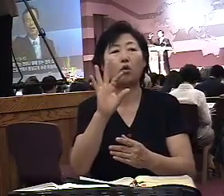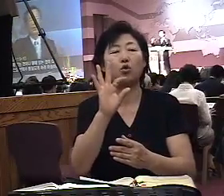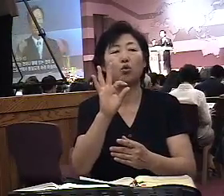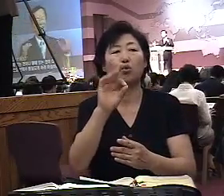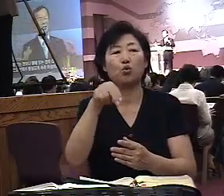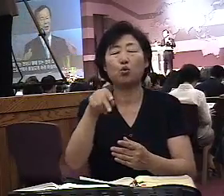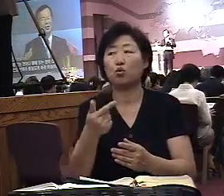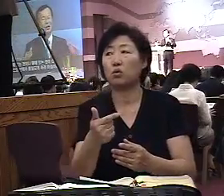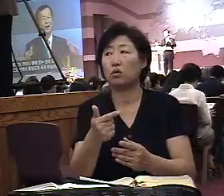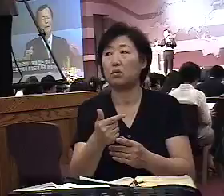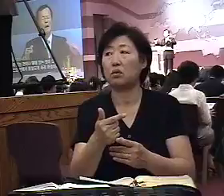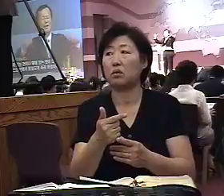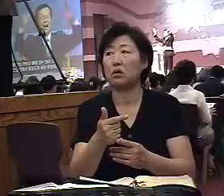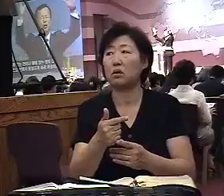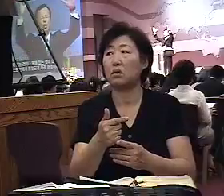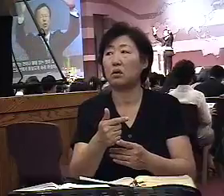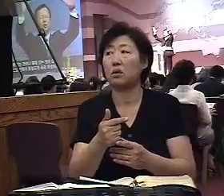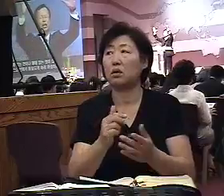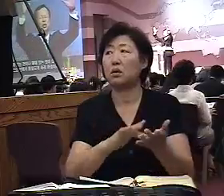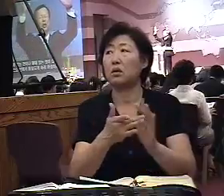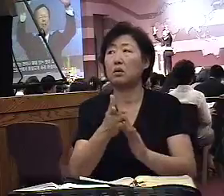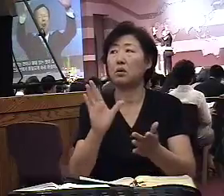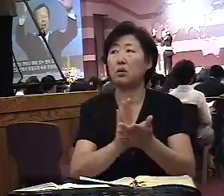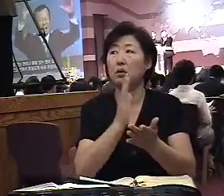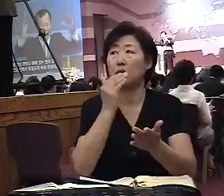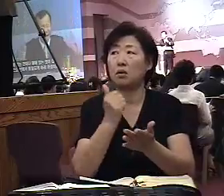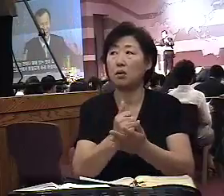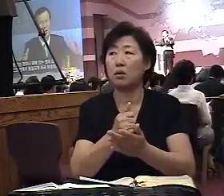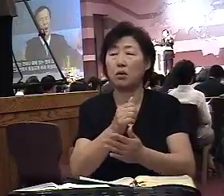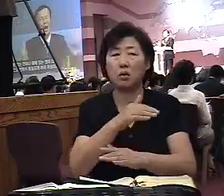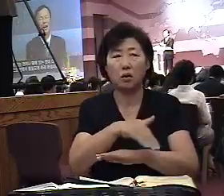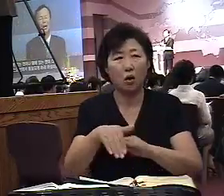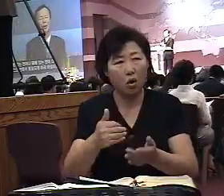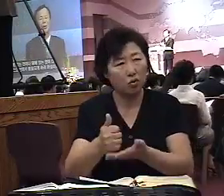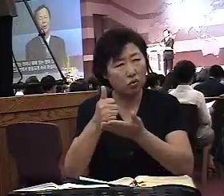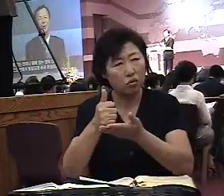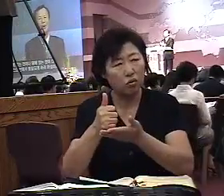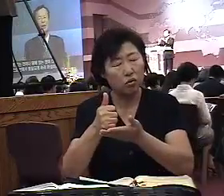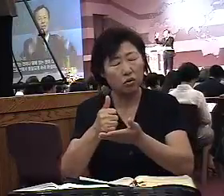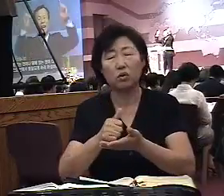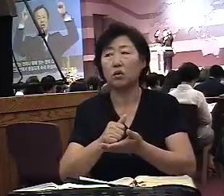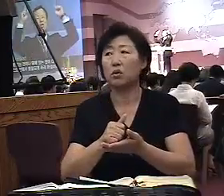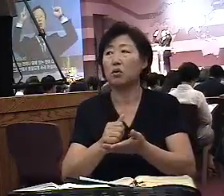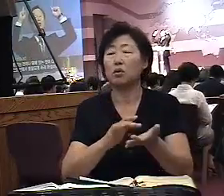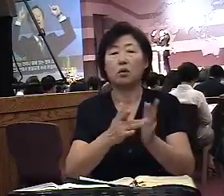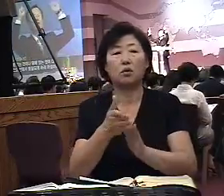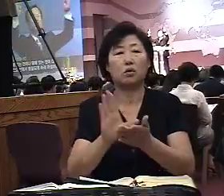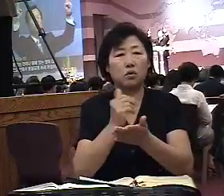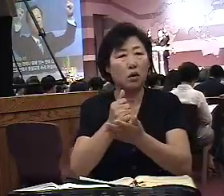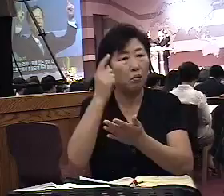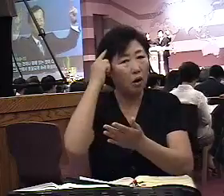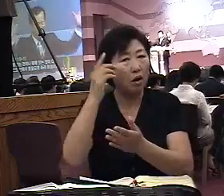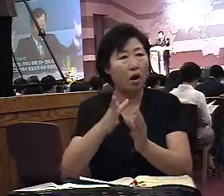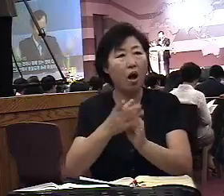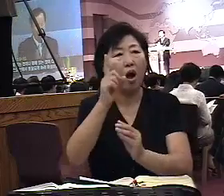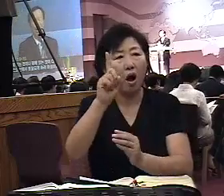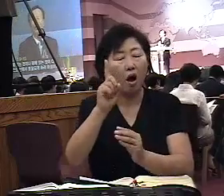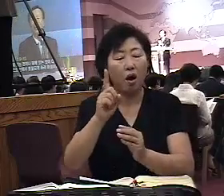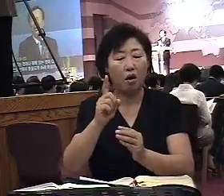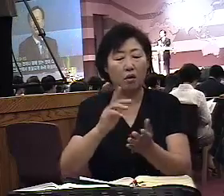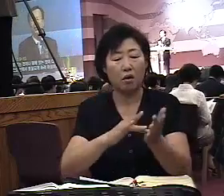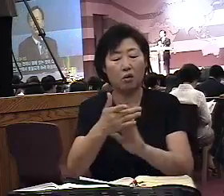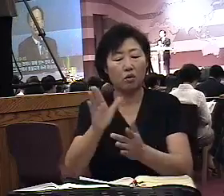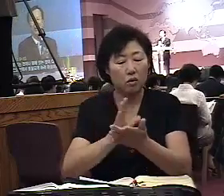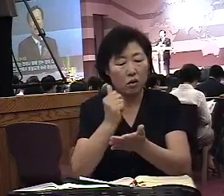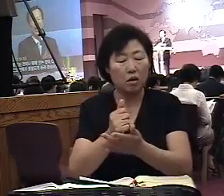있는 것이나 땅에 있는 것이 예수 그리스도 머리 안에서 하나가 되고 예수 그리스도를 드높여 하나가